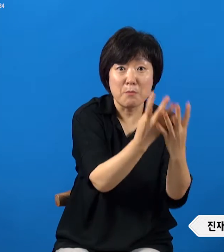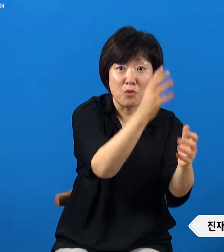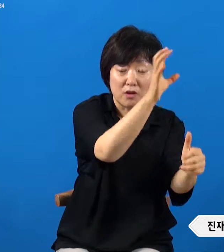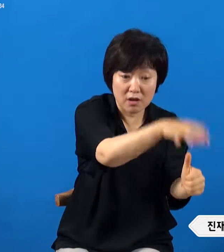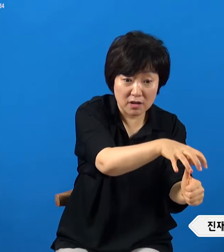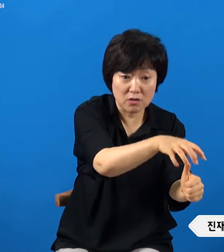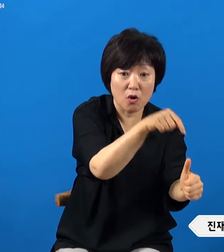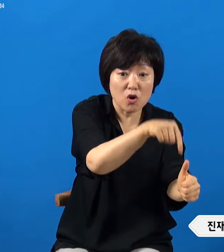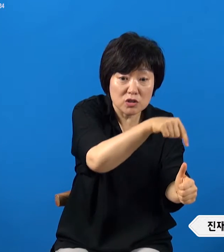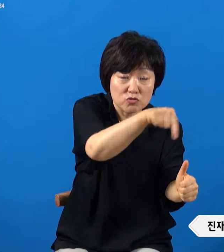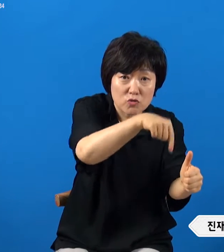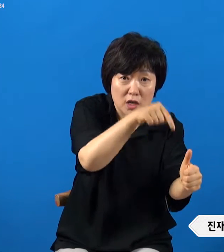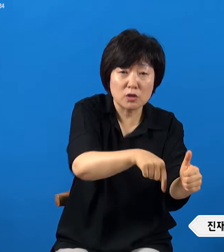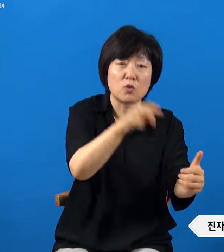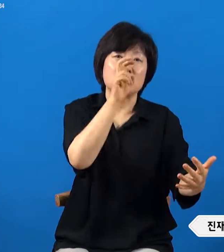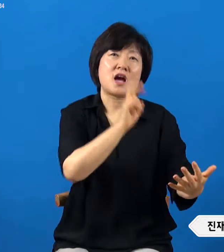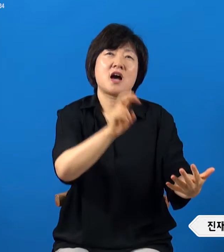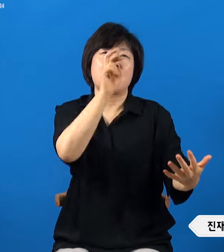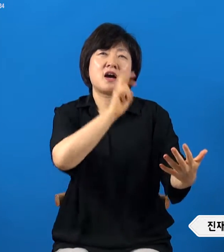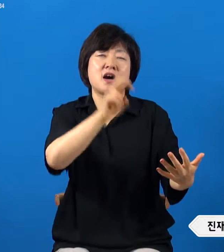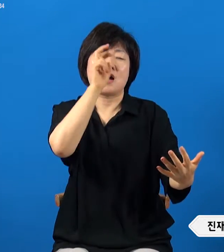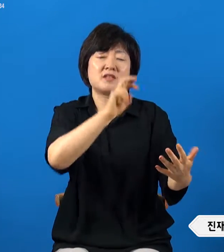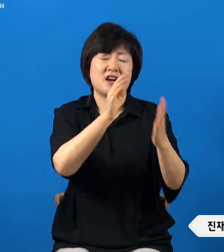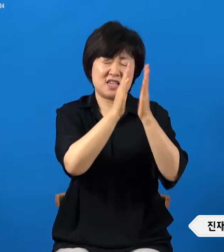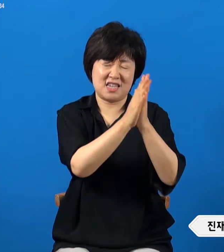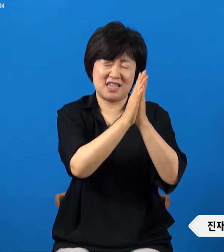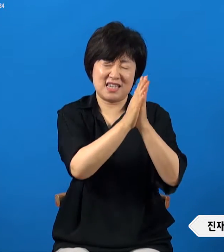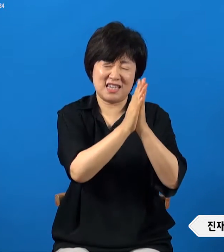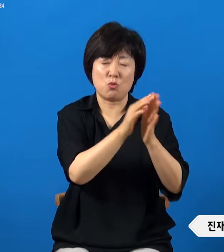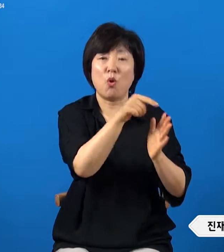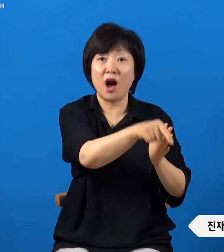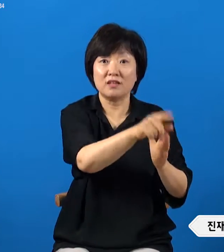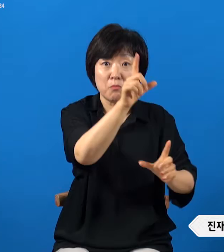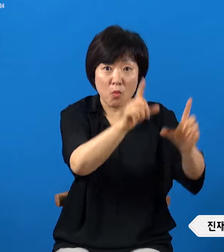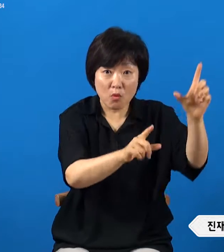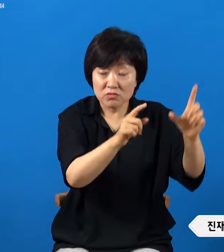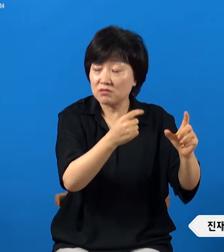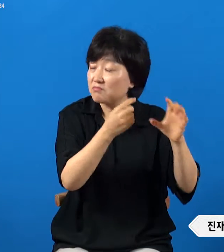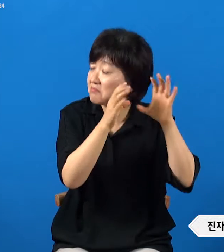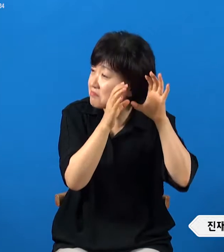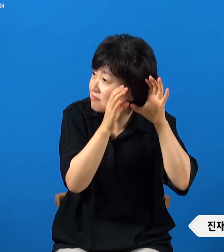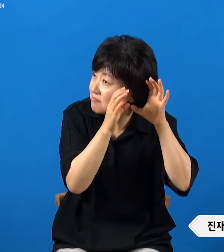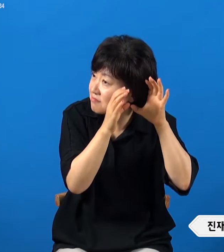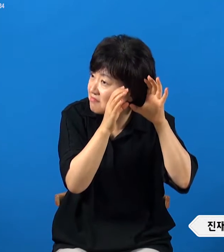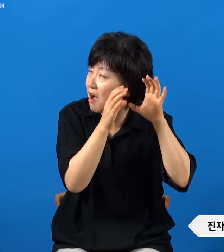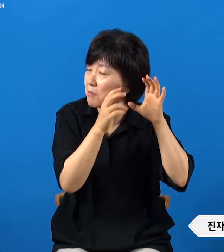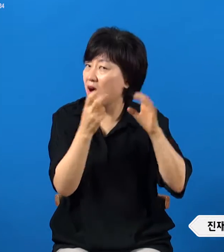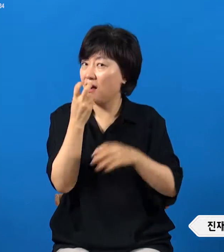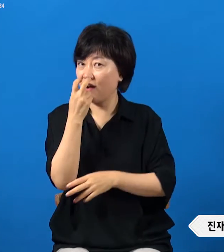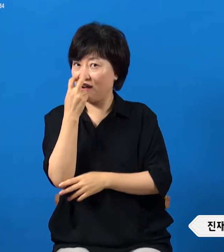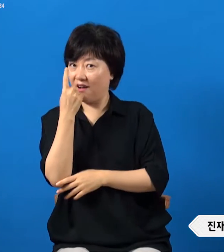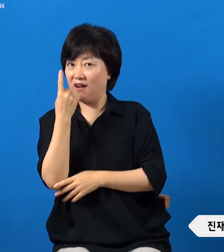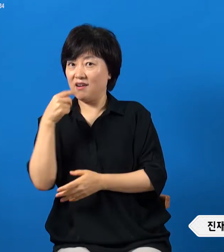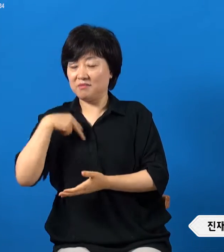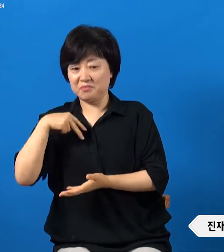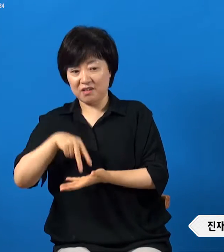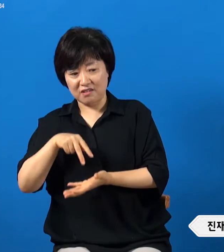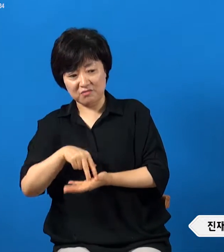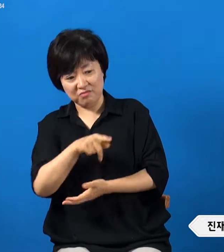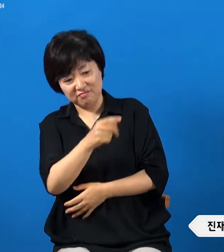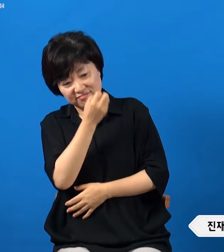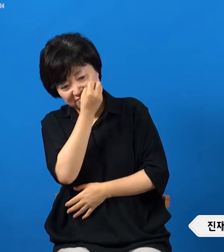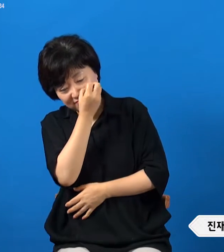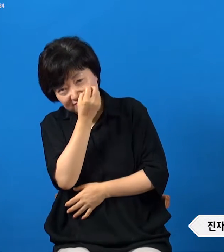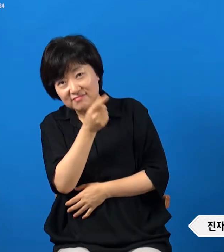찬양과 감사와 기도가 드려지고 있었다는 사실을 그는 듣고 있었을 것입니다. 보았을 것입니다.